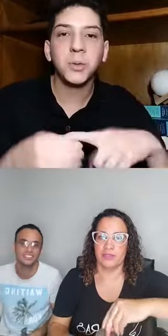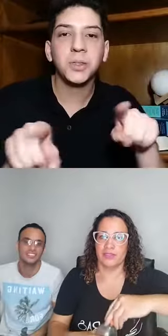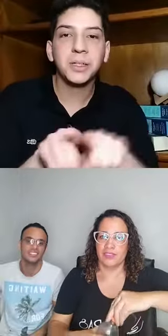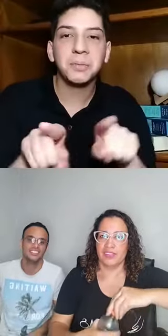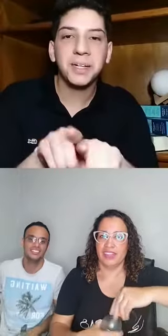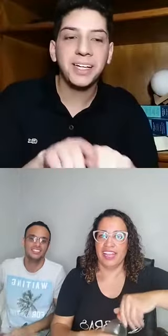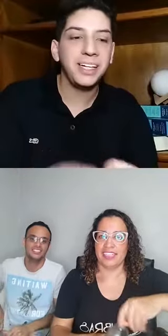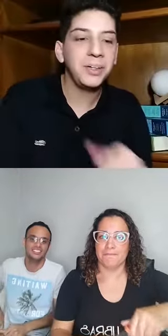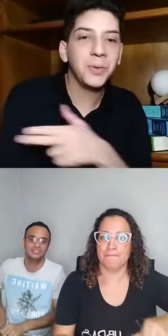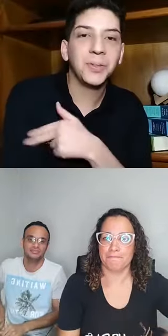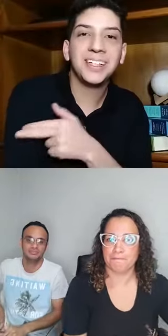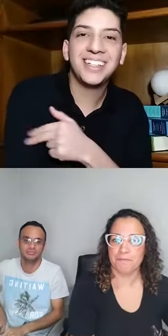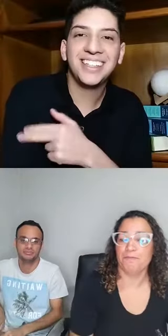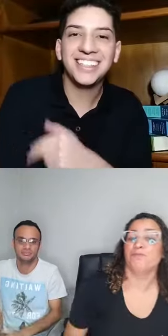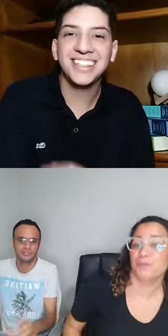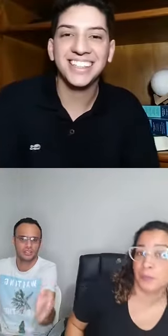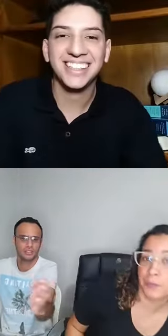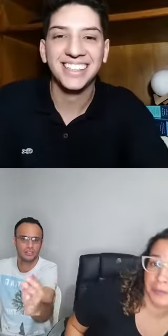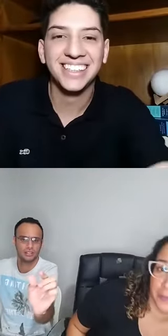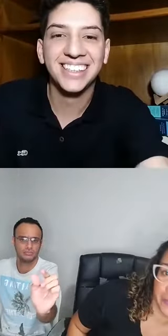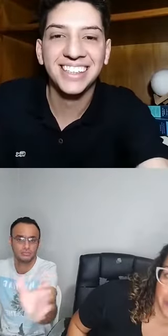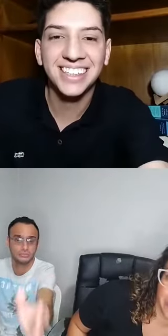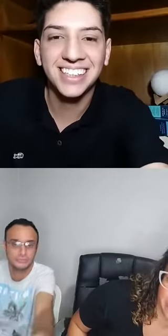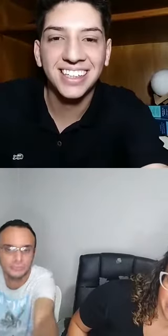Camila voltou Ai, também. Ronan.